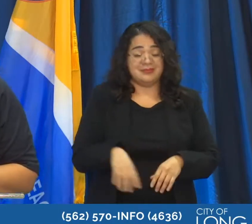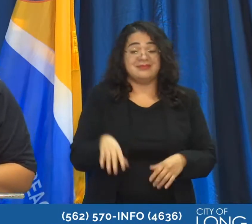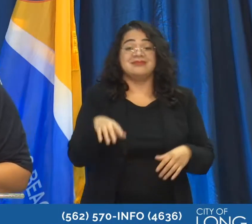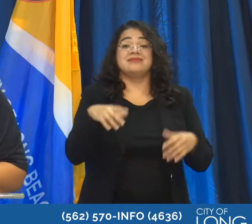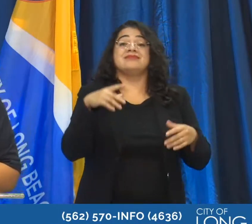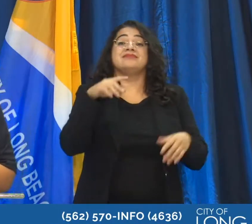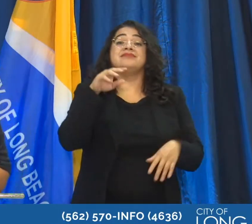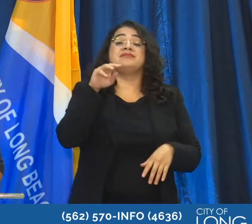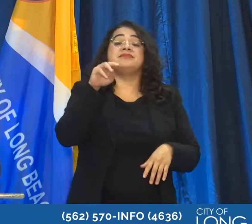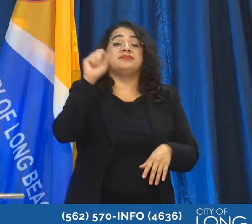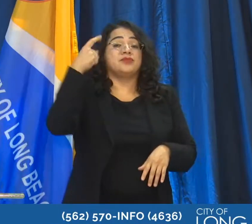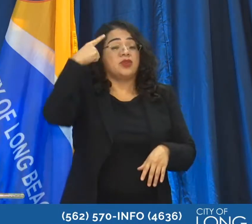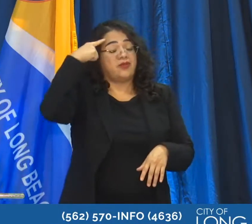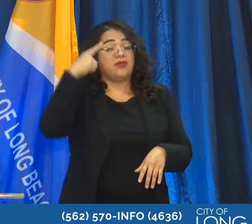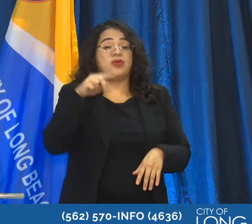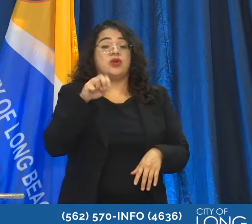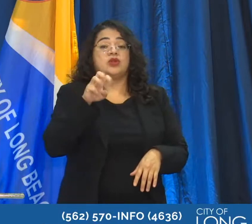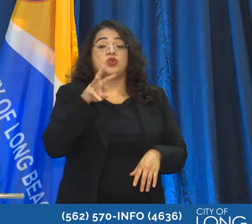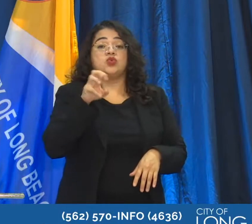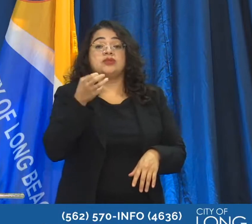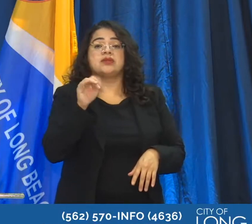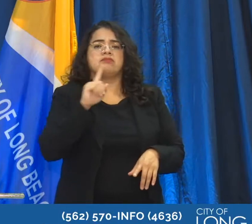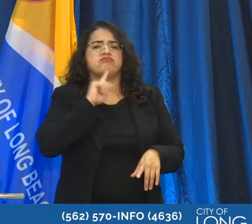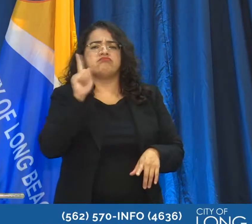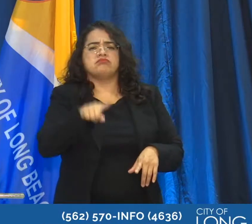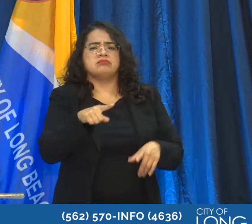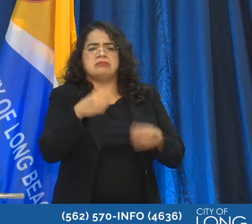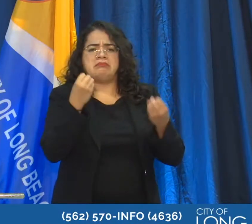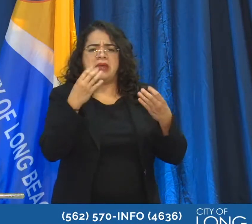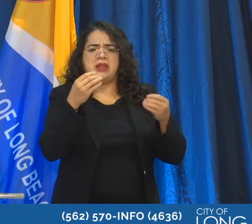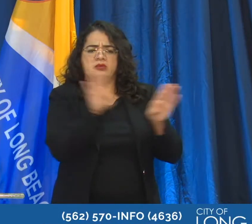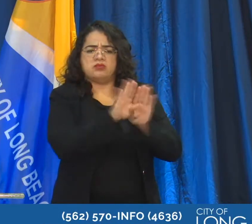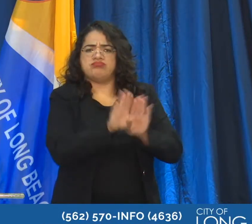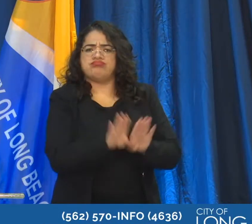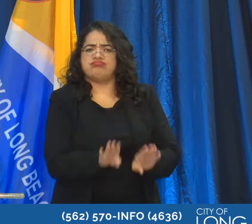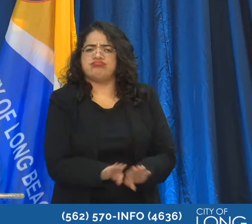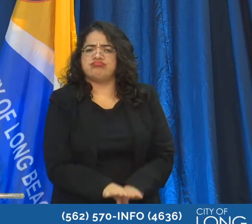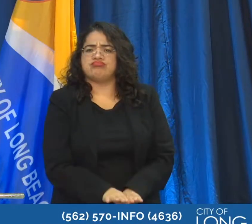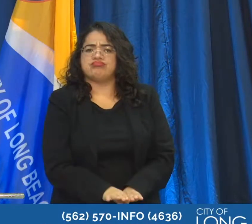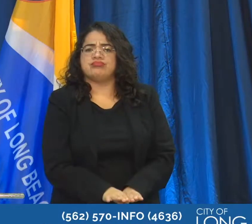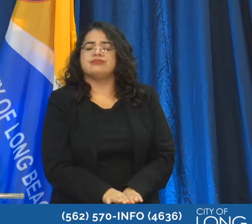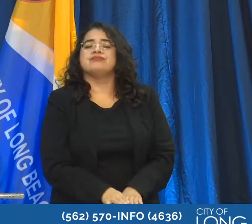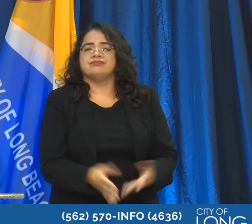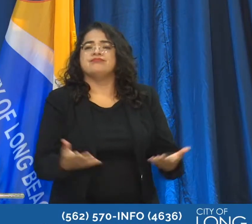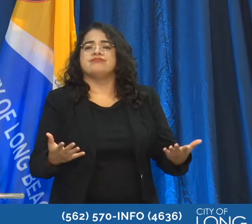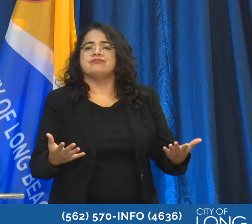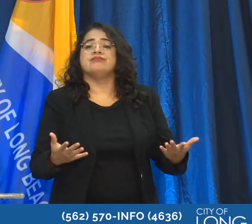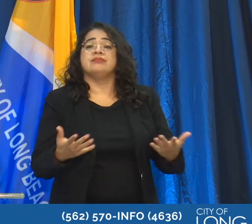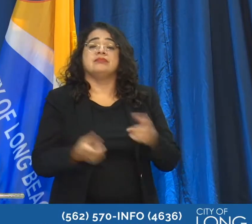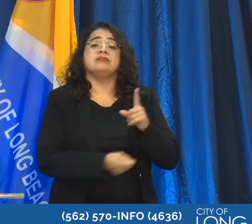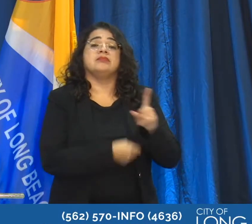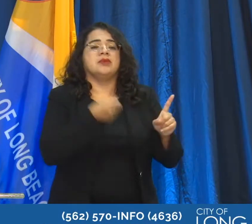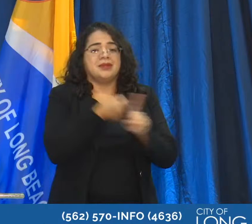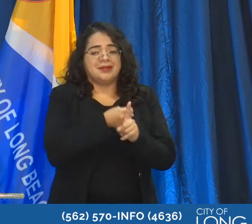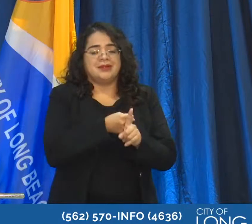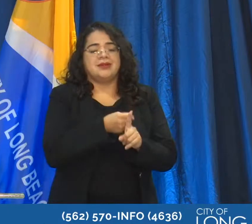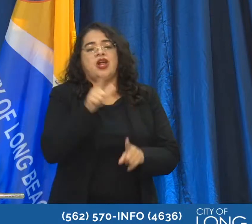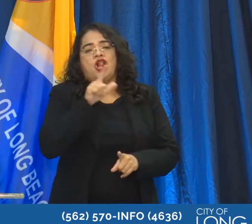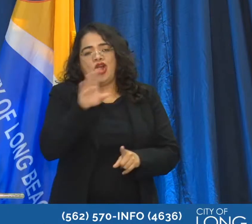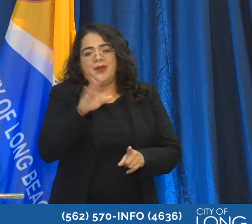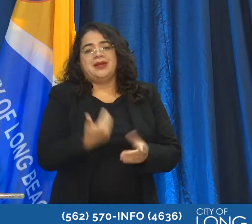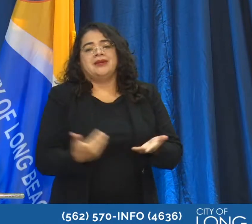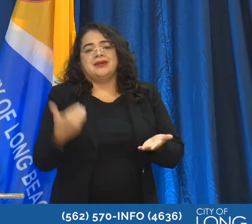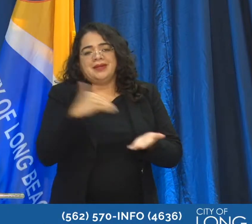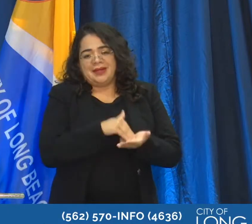varios cerraduras obligatorios en el estado que afectarán a muchos de nuestros negocios aquí en Long Beach de nuevo. El